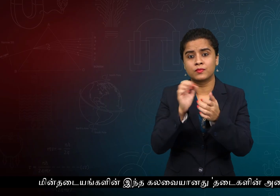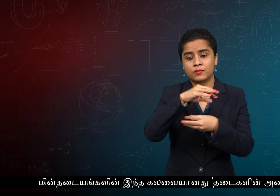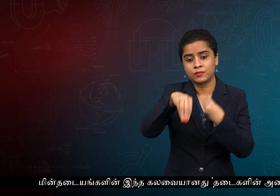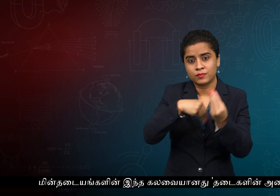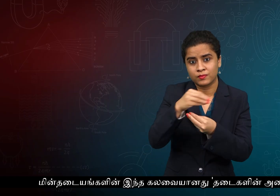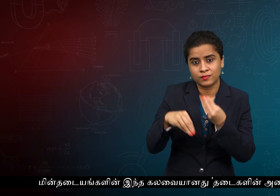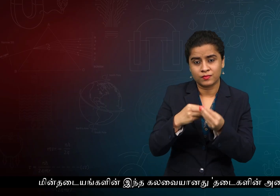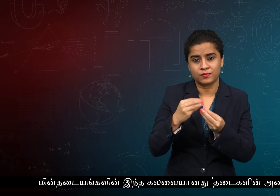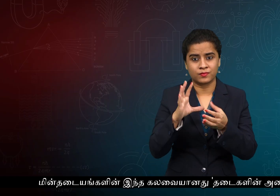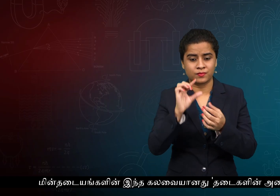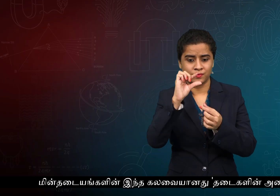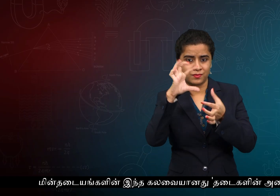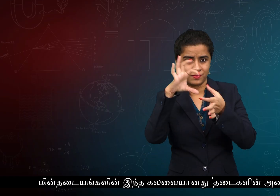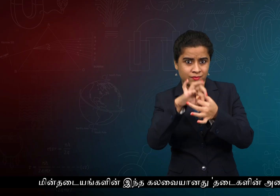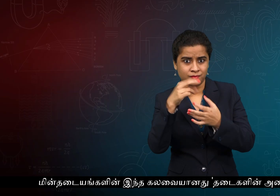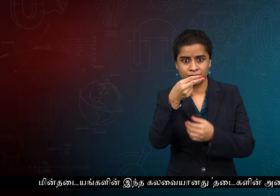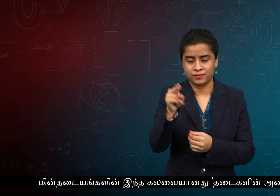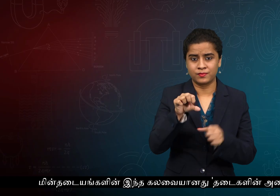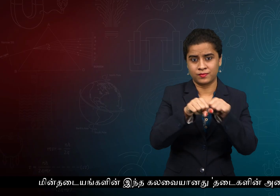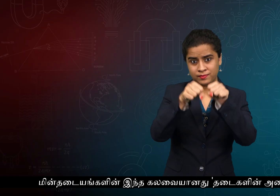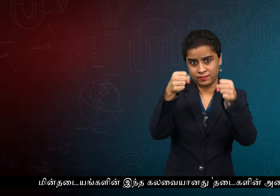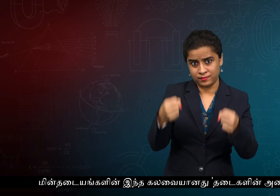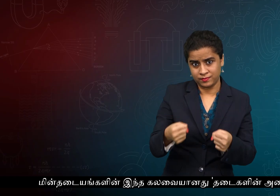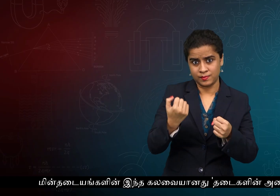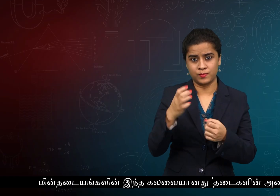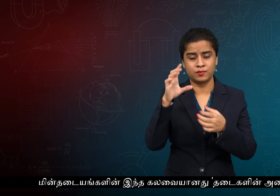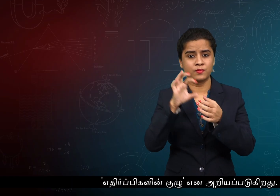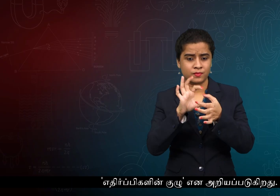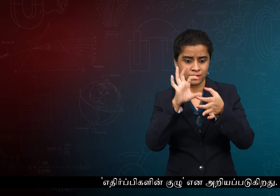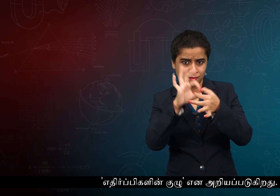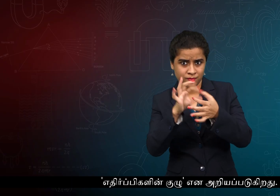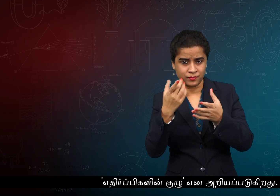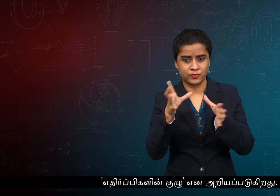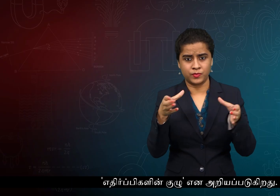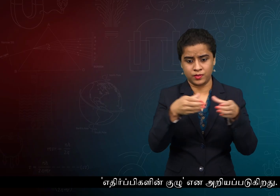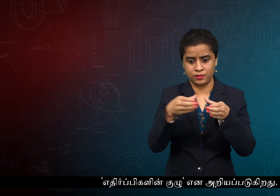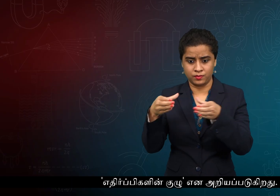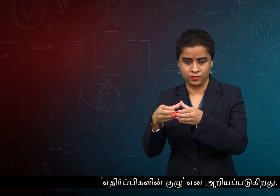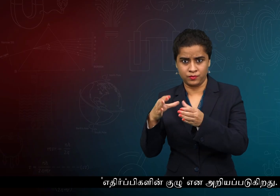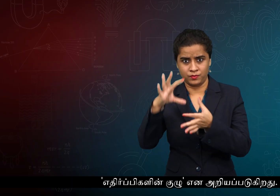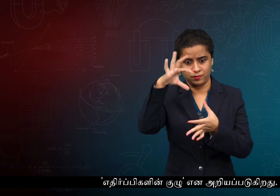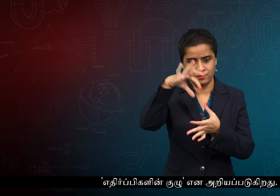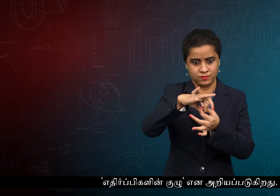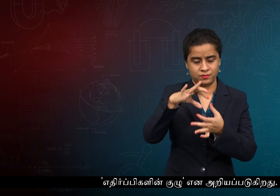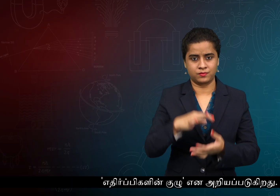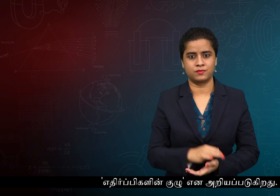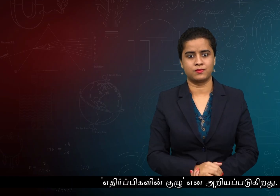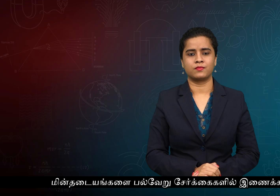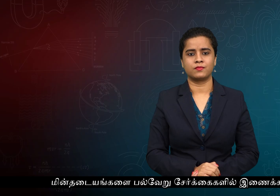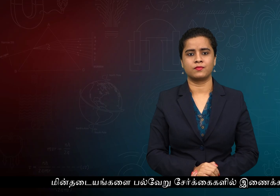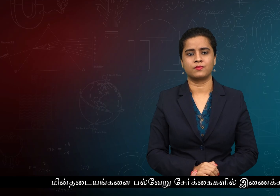மின்தடயங்களின் இந்த கலவையானது தடைகளின் அமைப்பு அல்லது எதிர்ப்பிகளின் குழு என